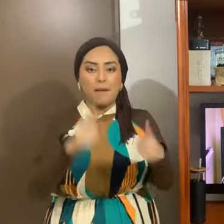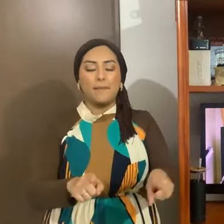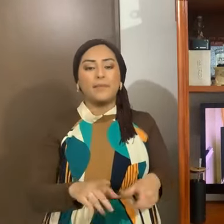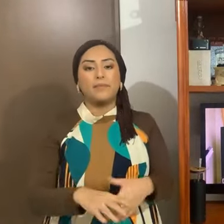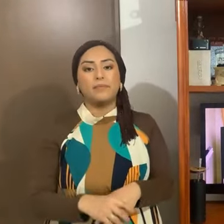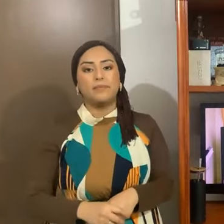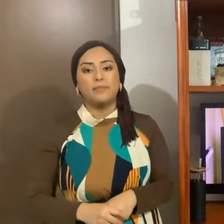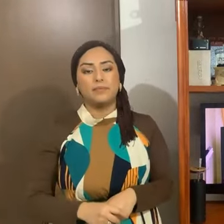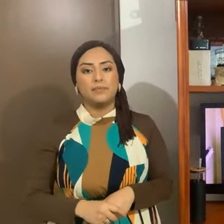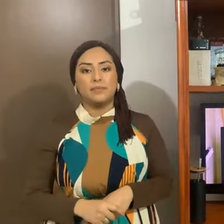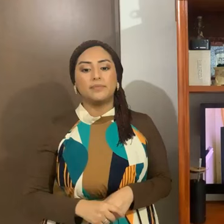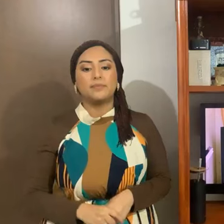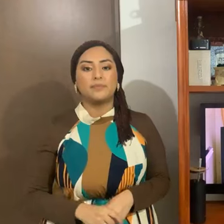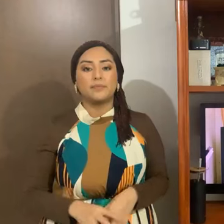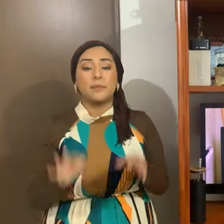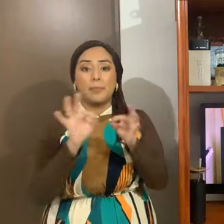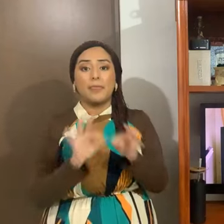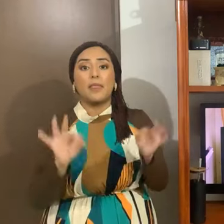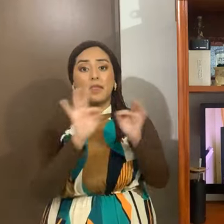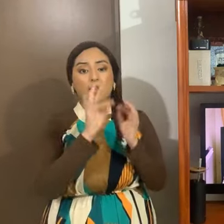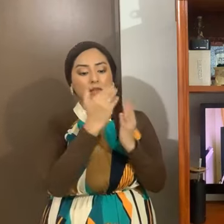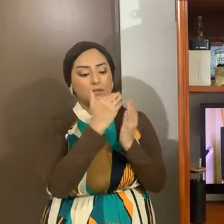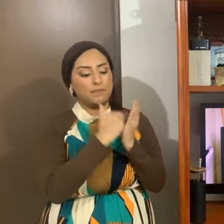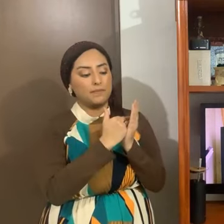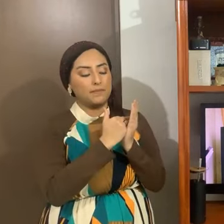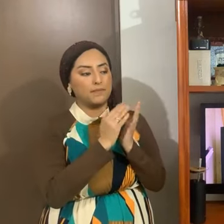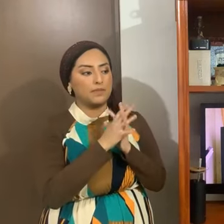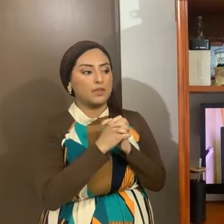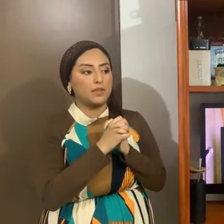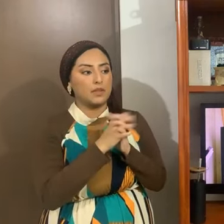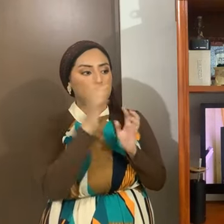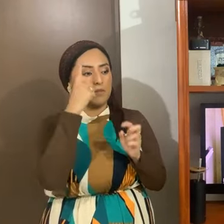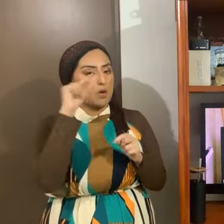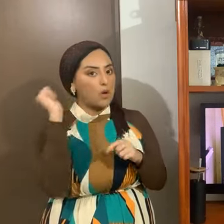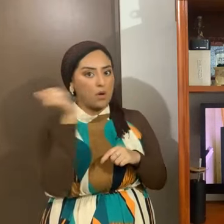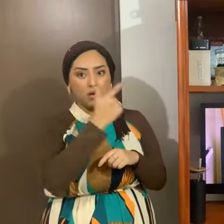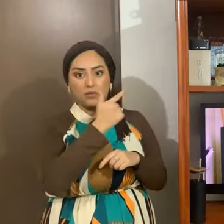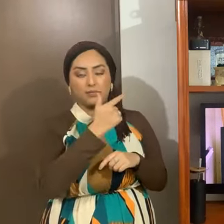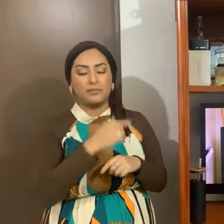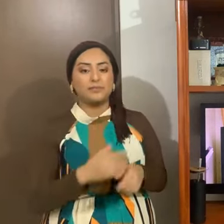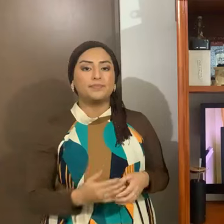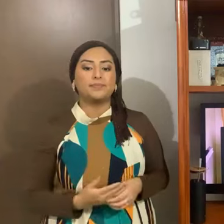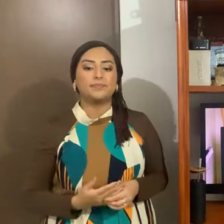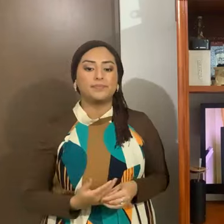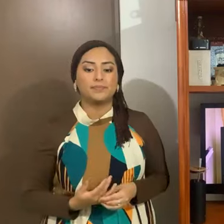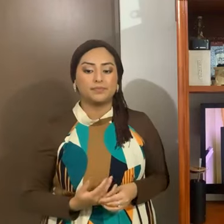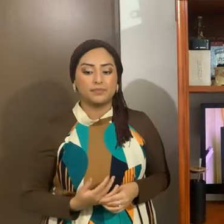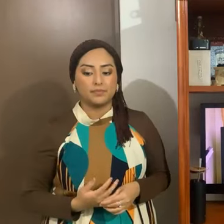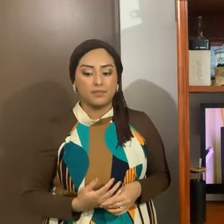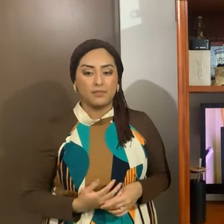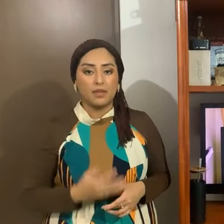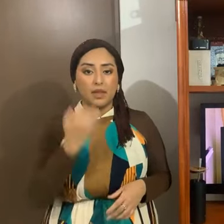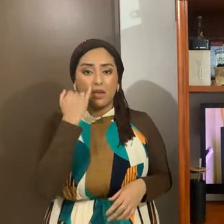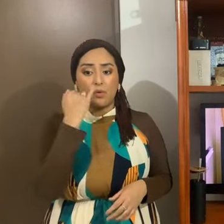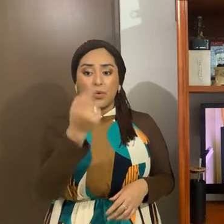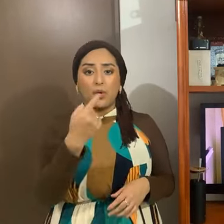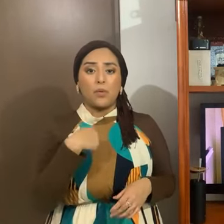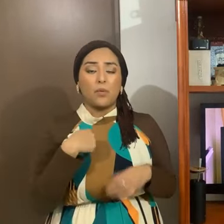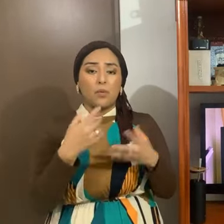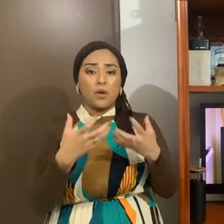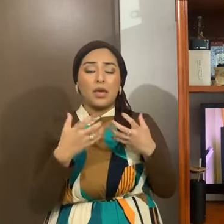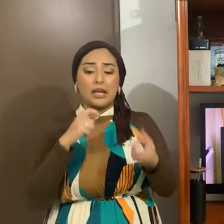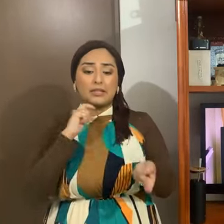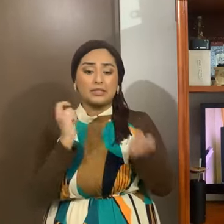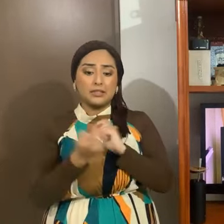Ahora, este es un punto muy importante para todos, amados Sahim. Si queremos cambiar